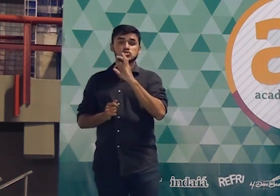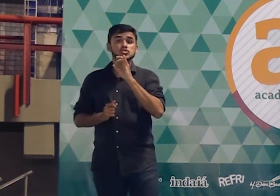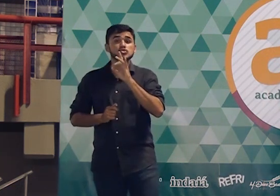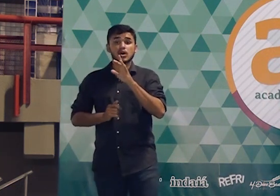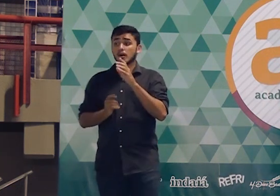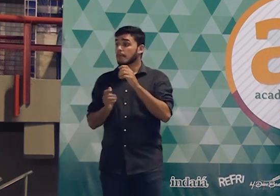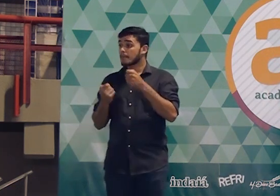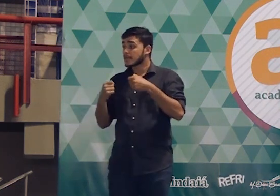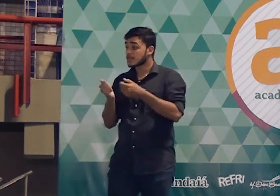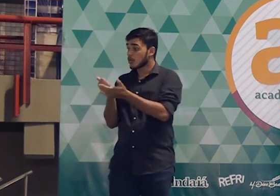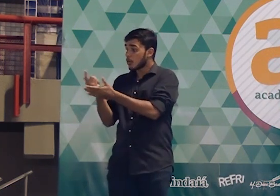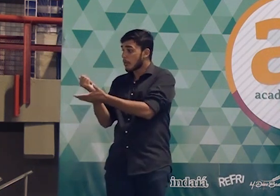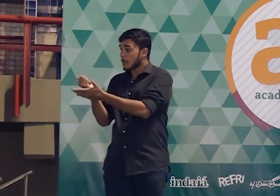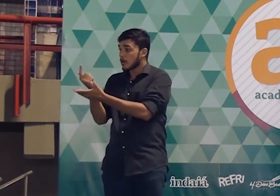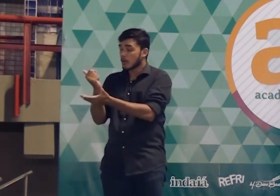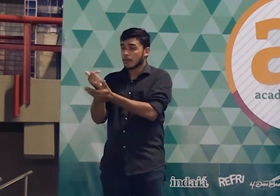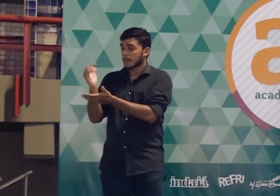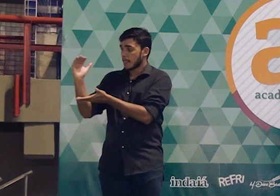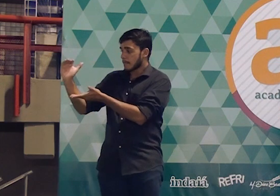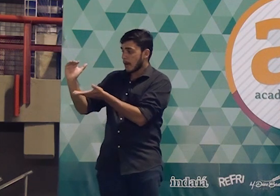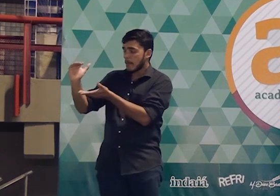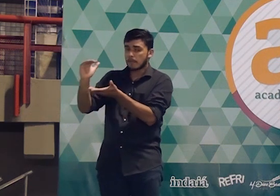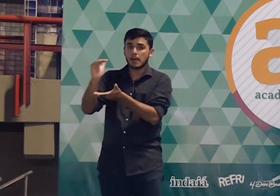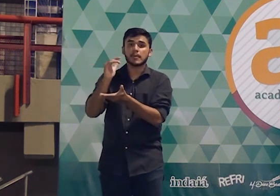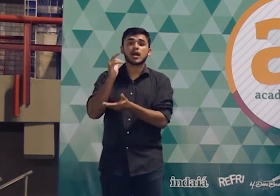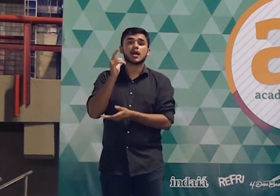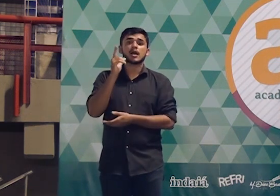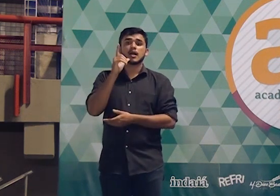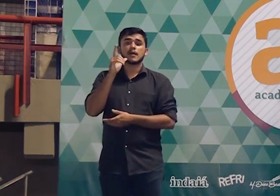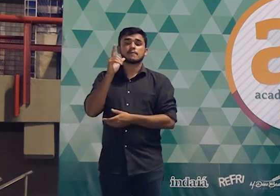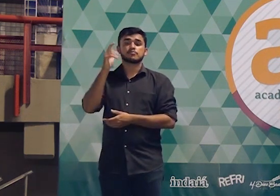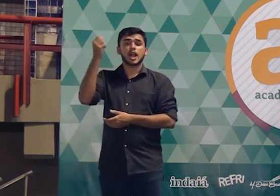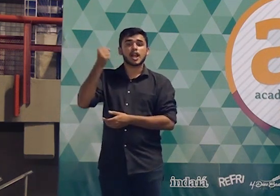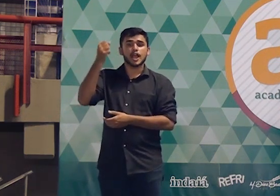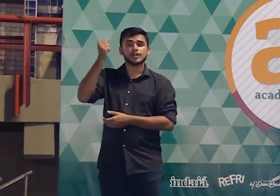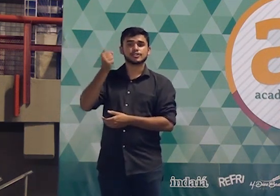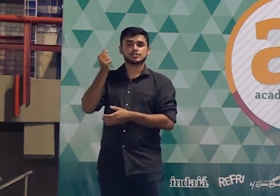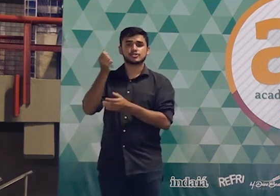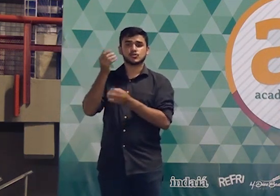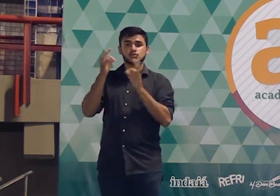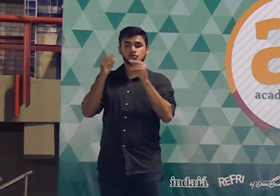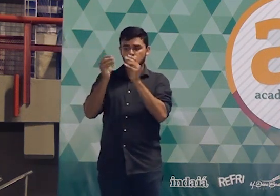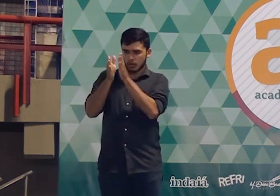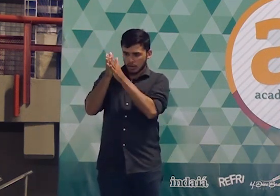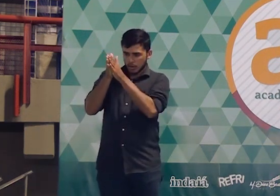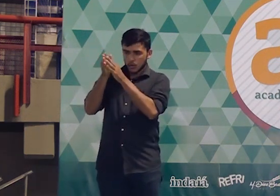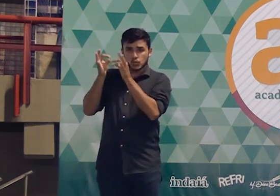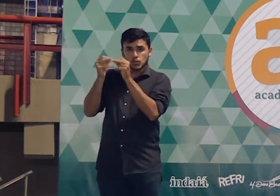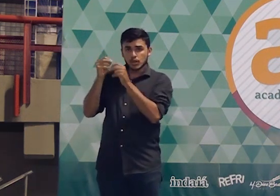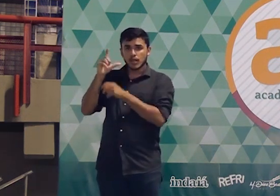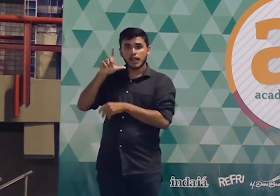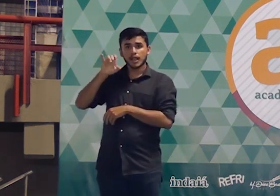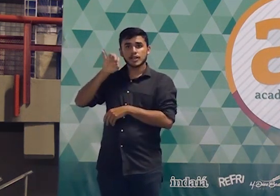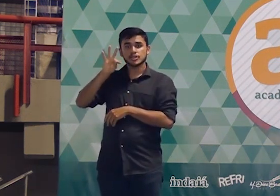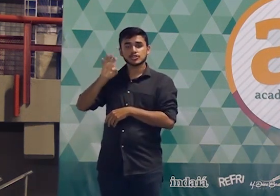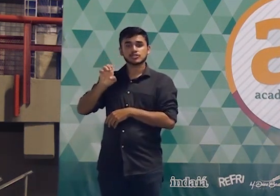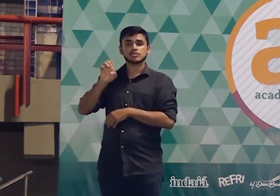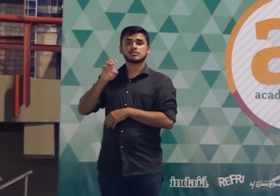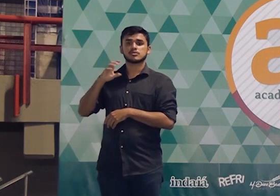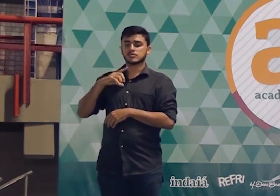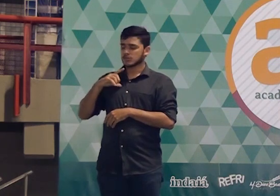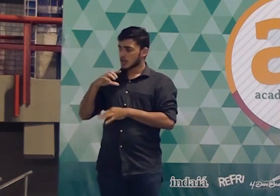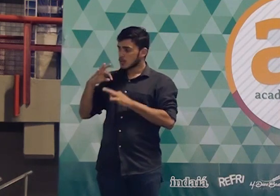leite ninho. Não podia comprar mais do que isso. Onde você que tinha um pouquinho mais de condição, estocava comida dentro de